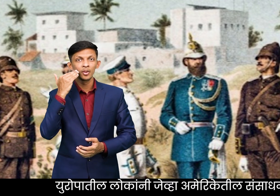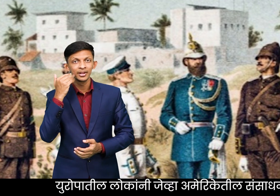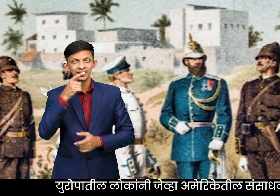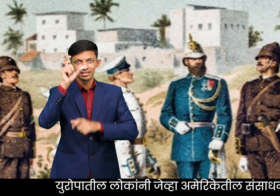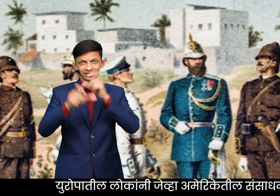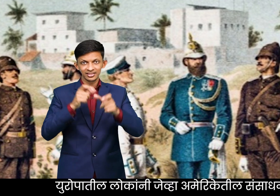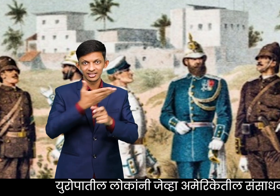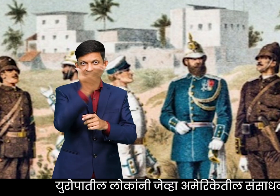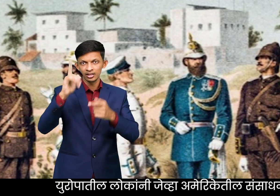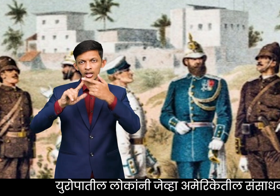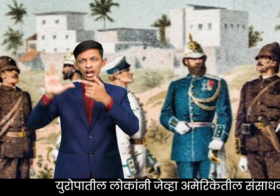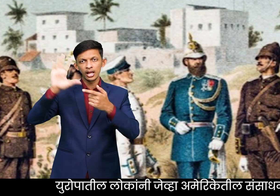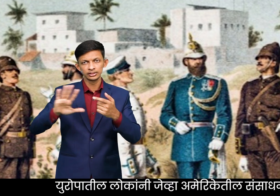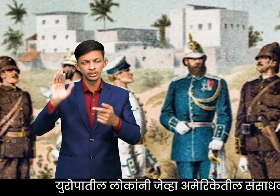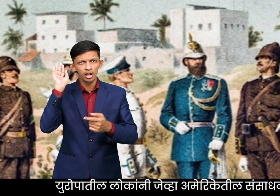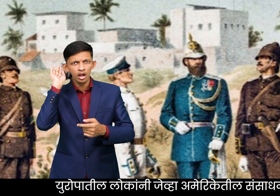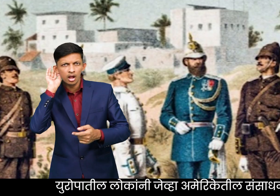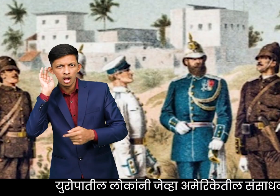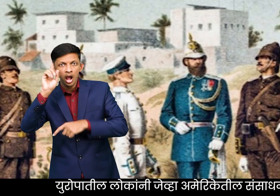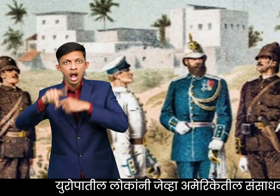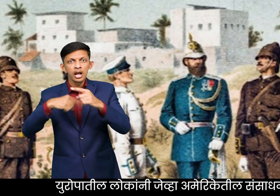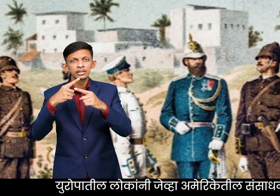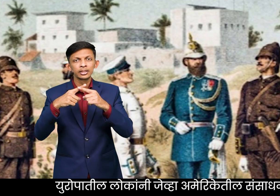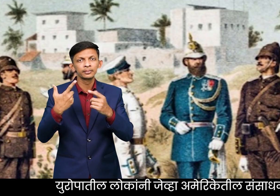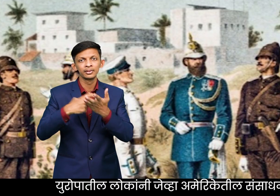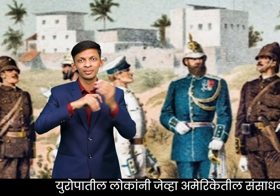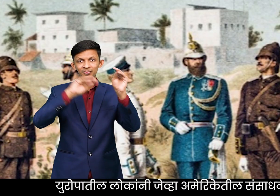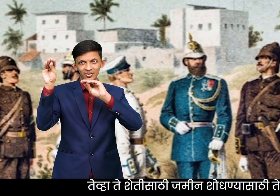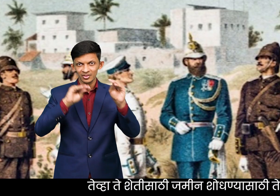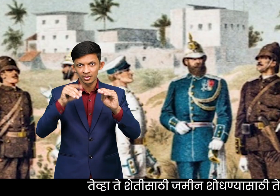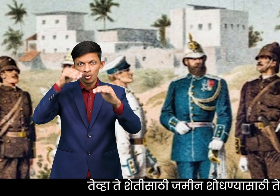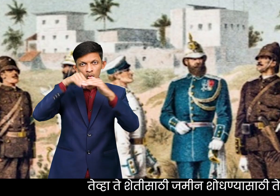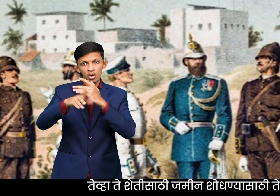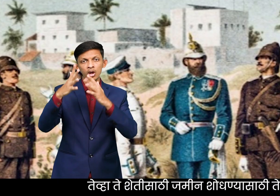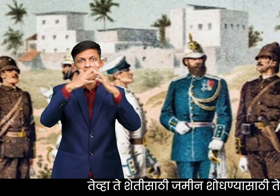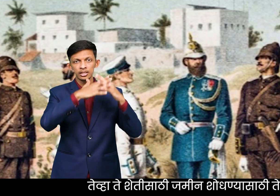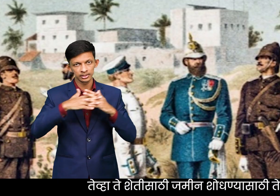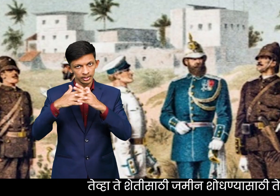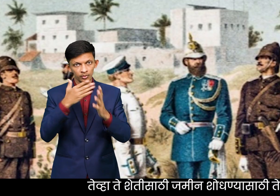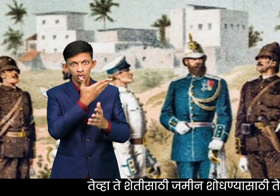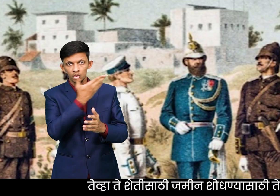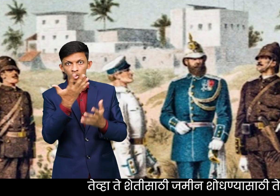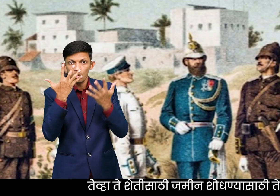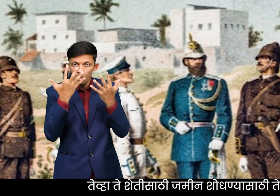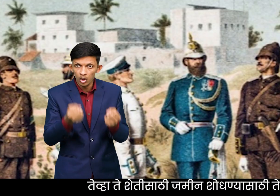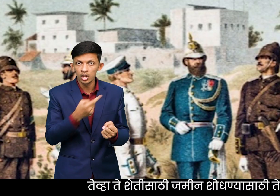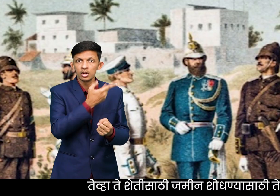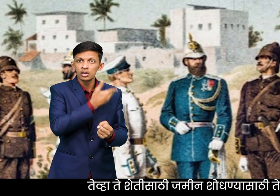युरोपातील लोकांनी जेव्हा अमेरिकेतील संसाधनांबद्दल ऐकले तेव्हा ते शेतीसाठी जमीन शोधण्यासाठी तेथे